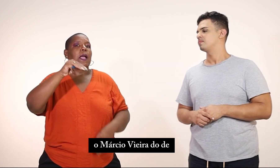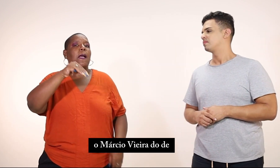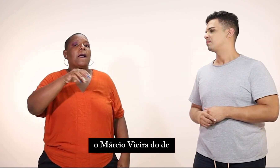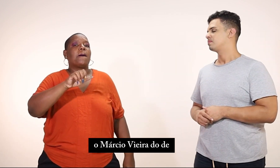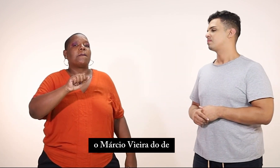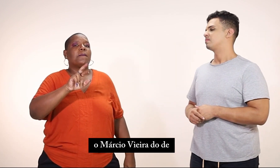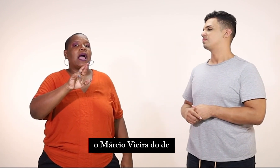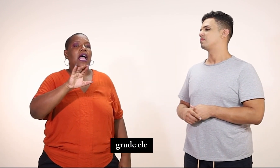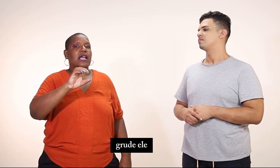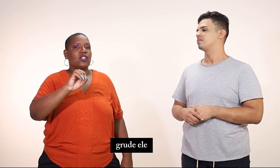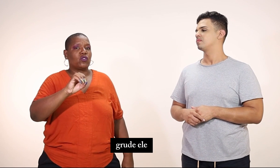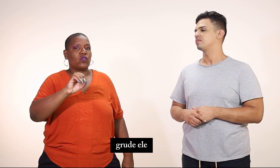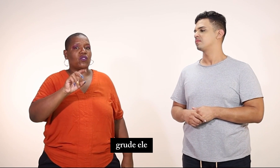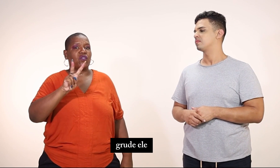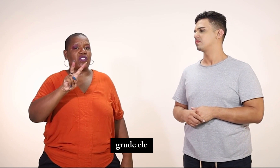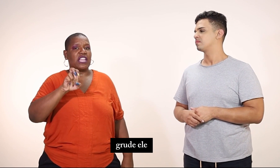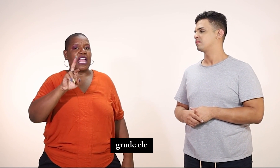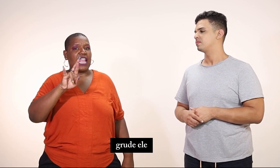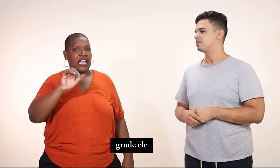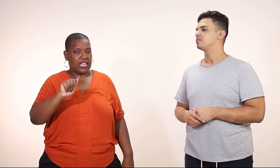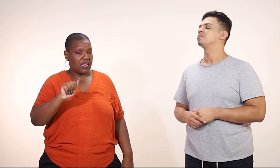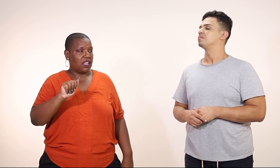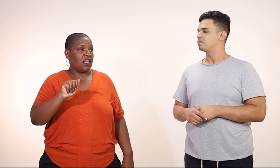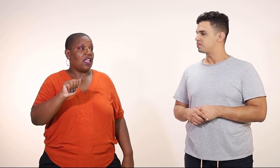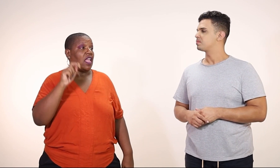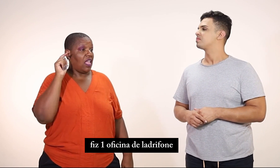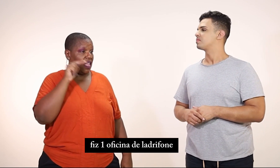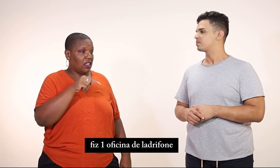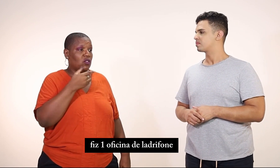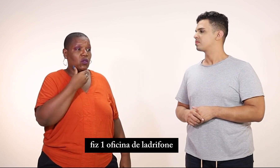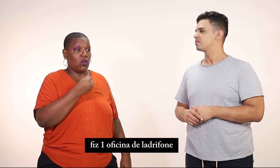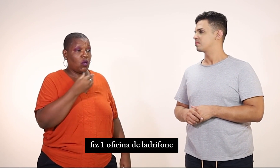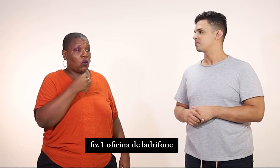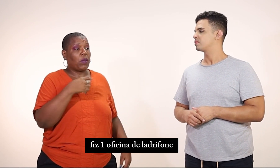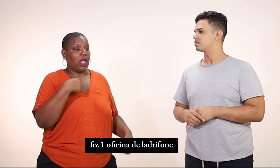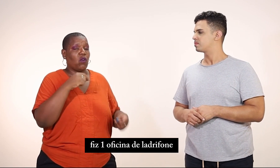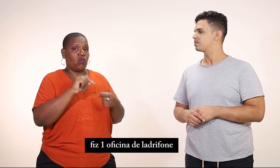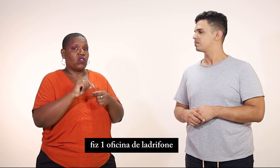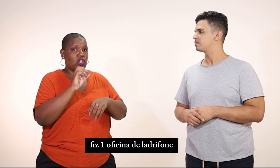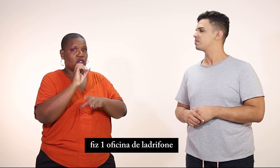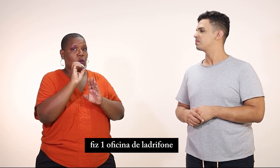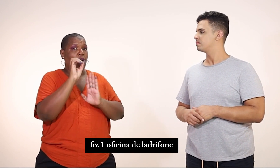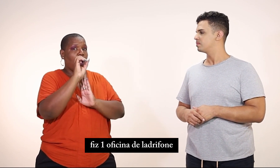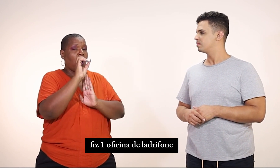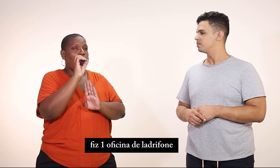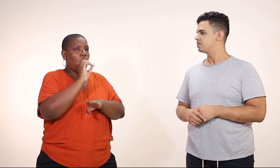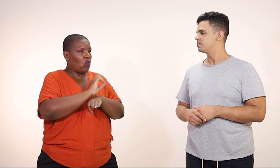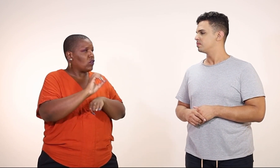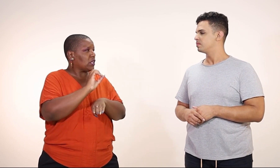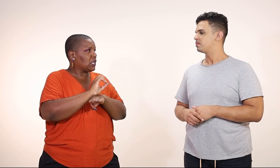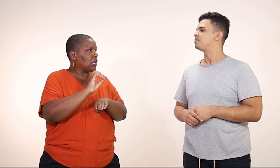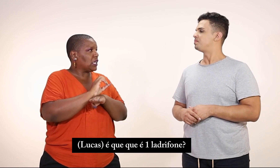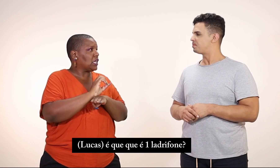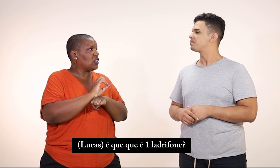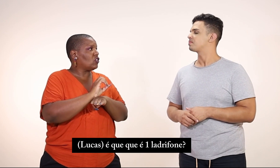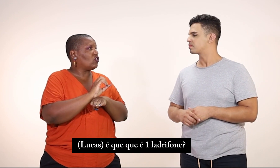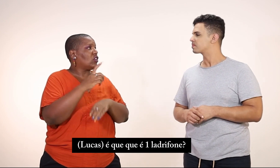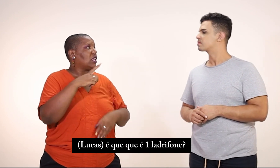Márcio Vieira do De Grude. Ele fez uma oficina de ladrifone. O que é